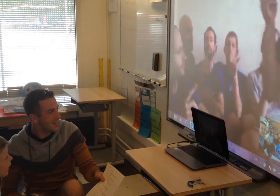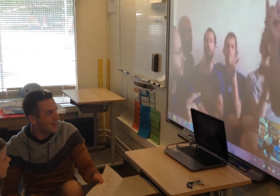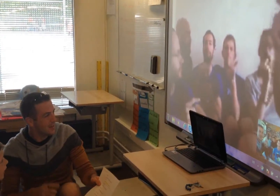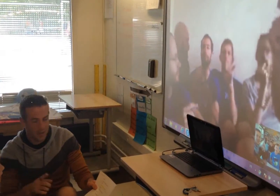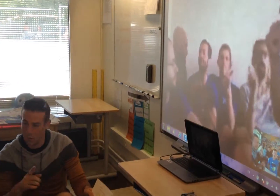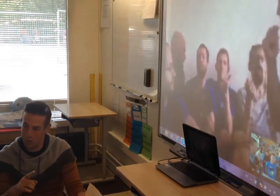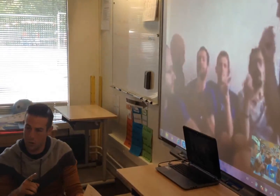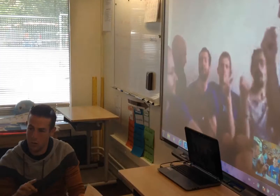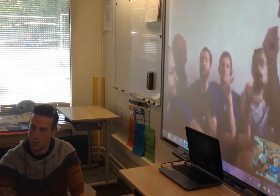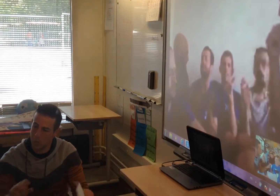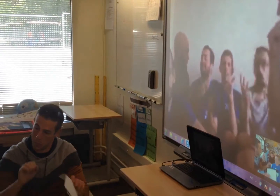sind das?